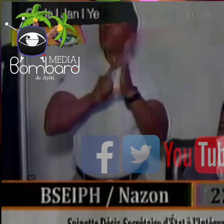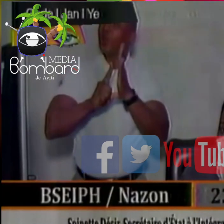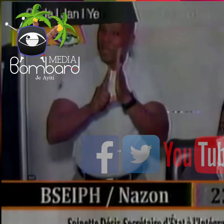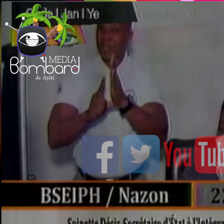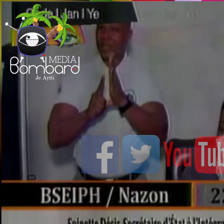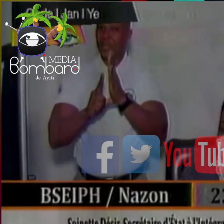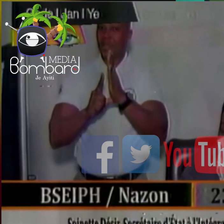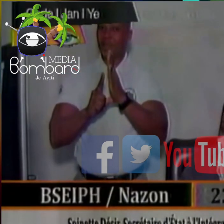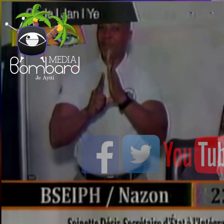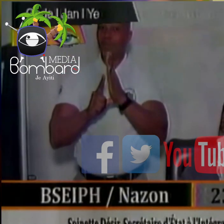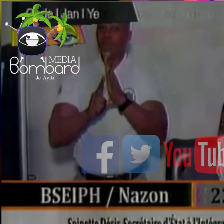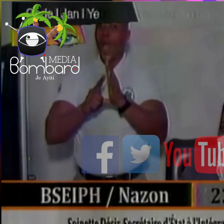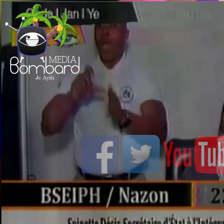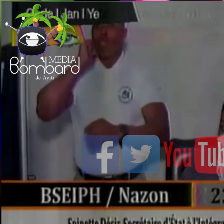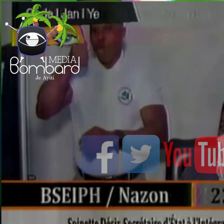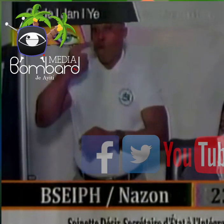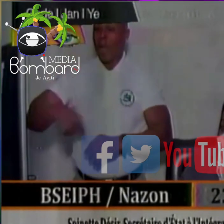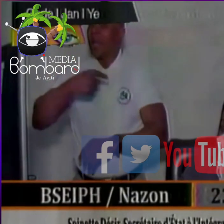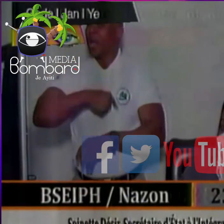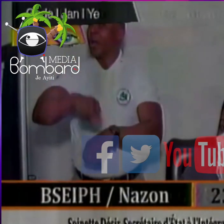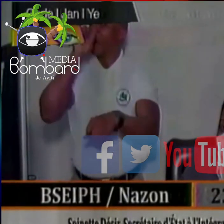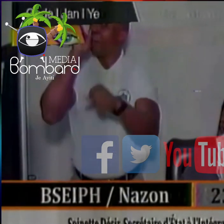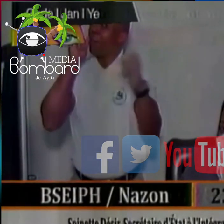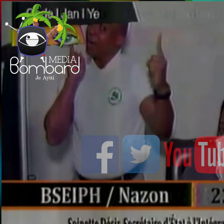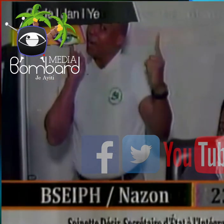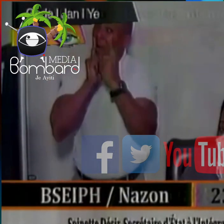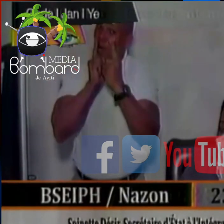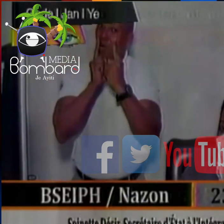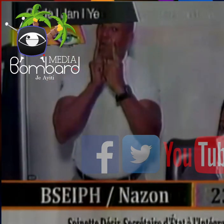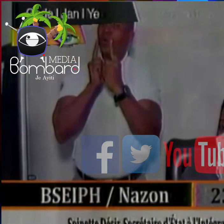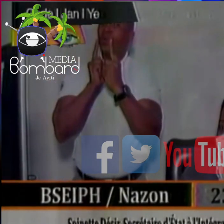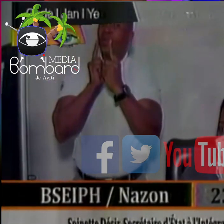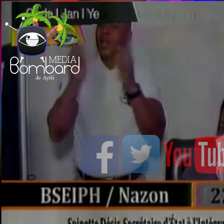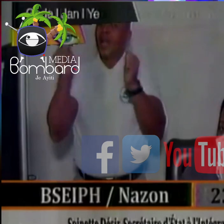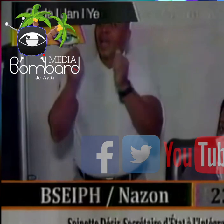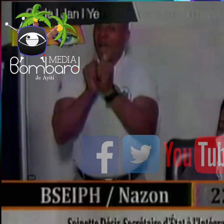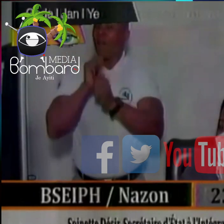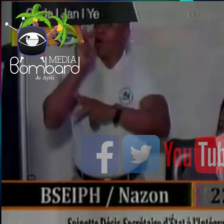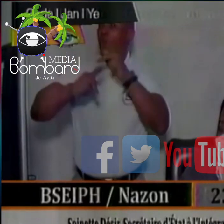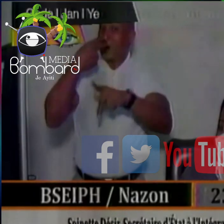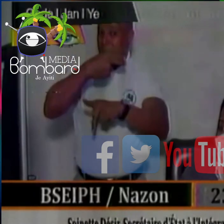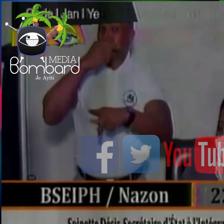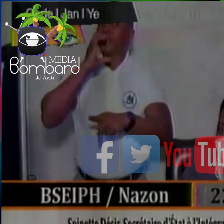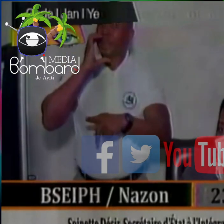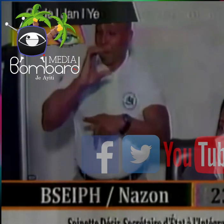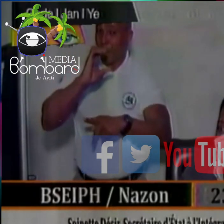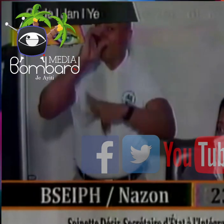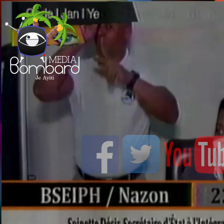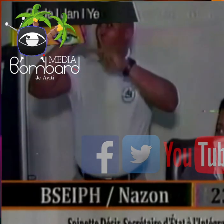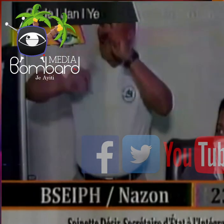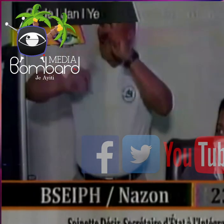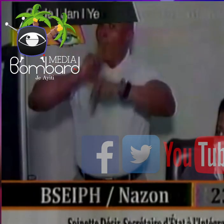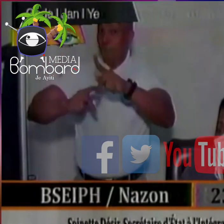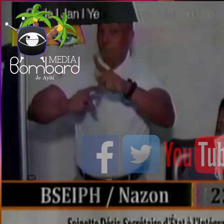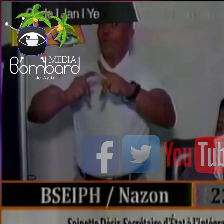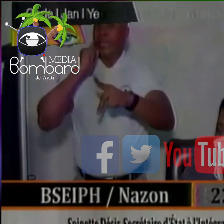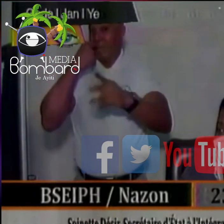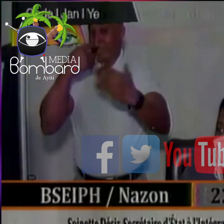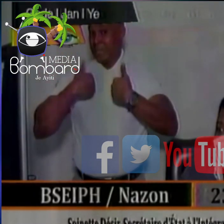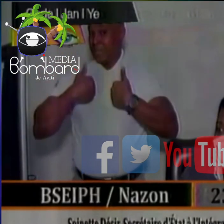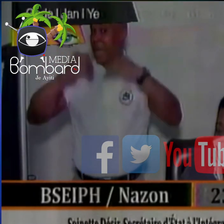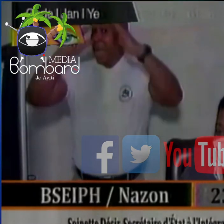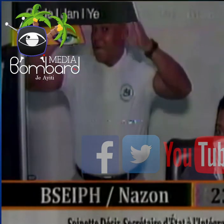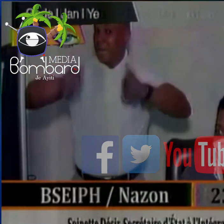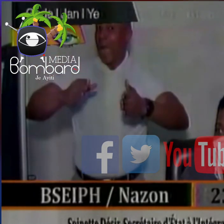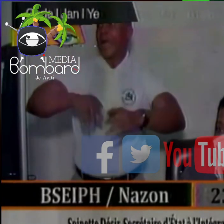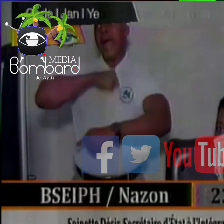si Dieu veut n'a fait tout ça nous connaît pour nous faire rencontre autour de ça pour que nous permettre que moun qui gen kayo aller la kayo pour nous